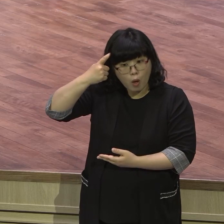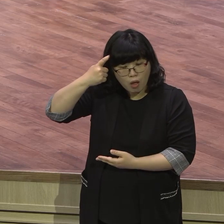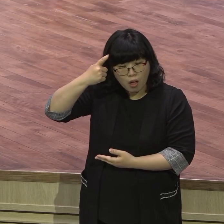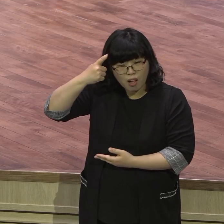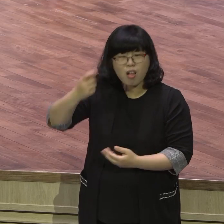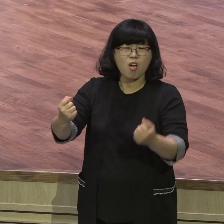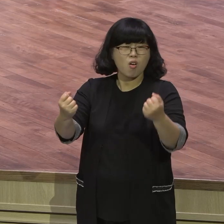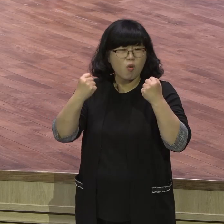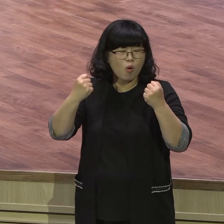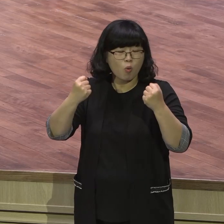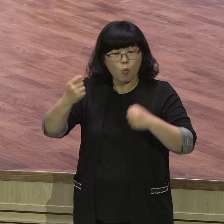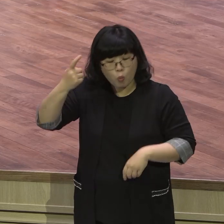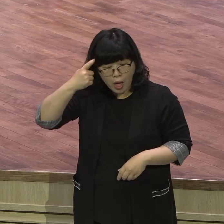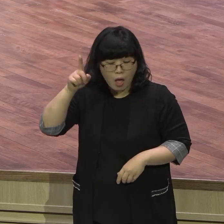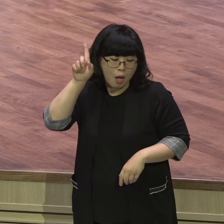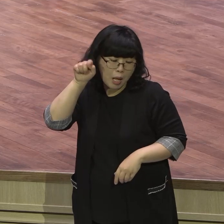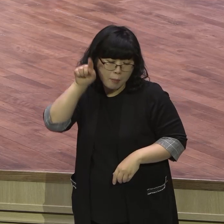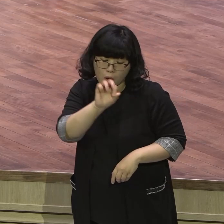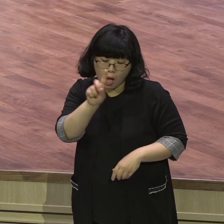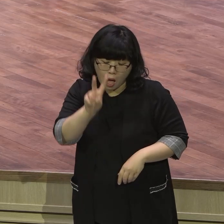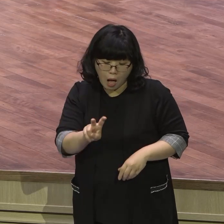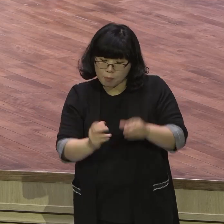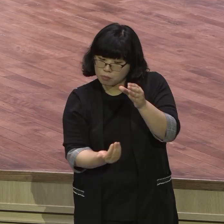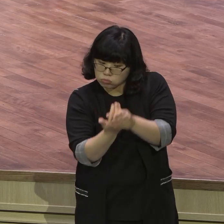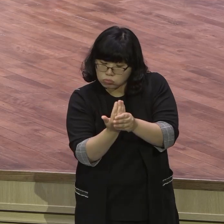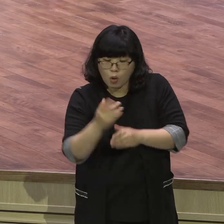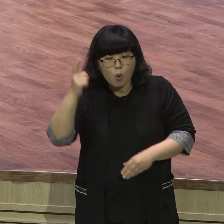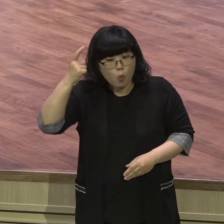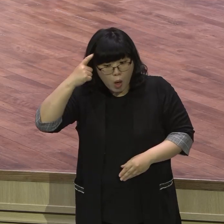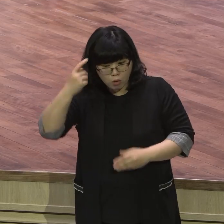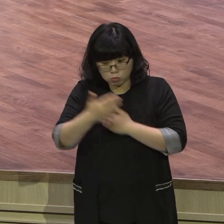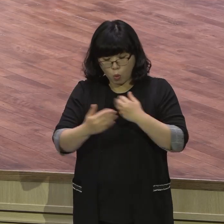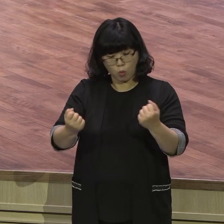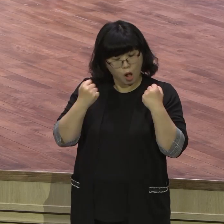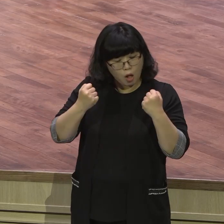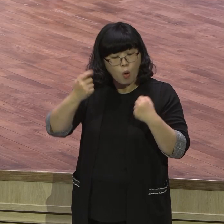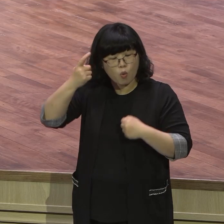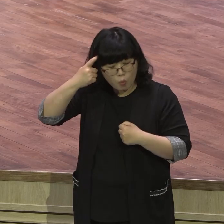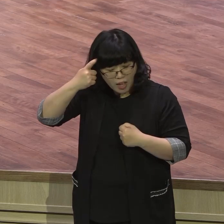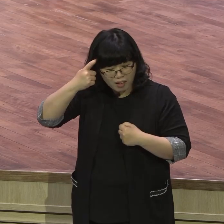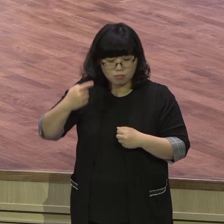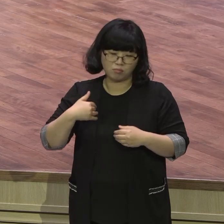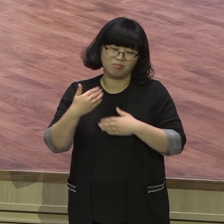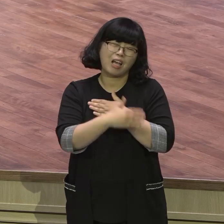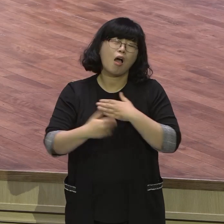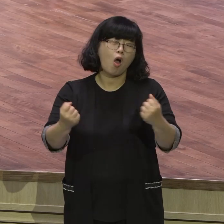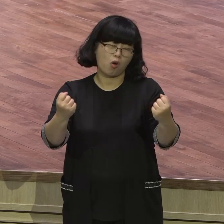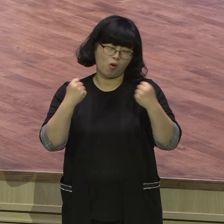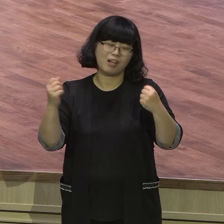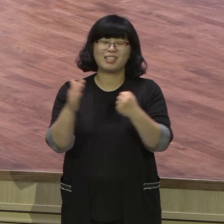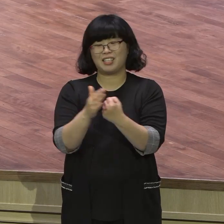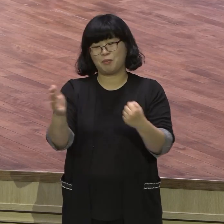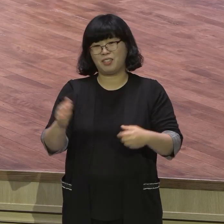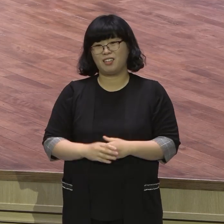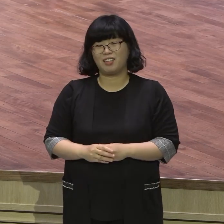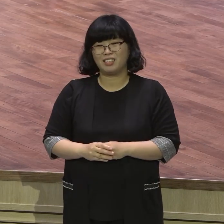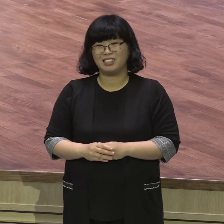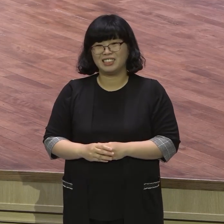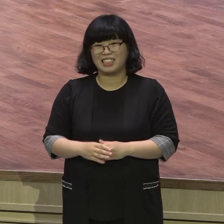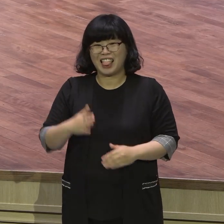저는 그렇습니다 식사하면서 비타민C를 전에는 전에는 너무 많이 먹어 유목사님 맨날 흉을